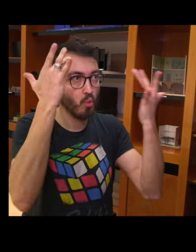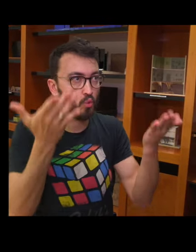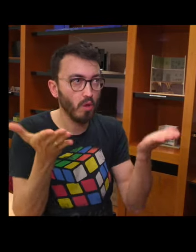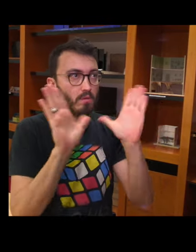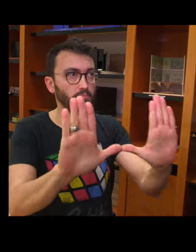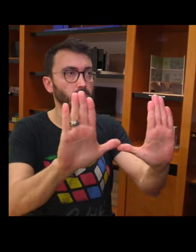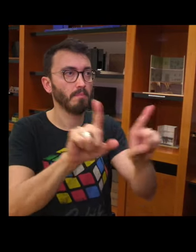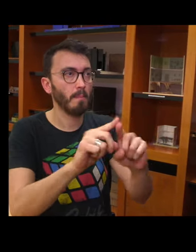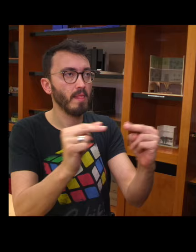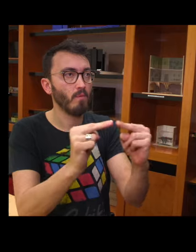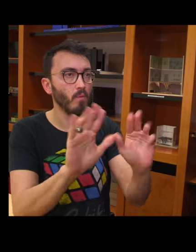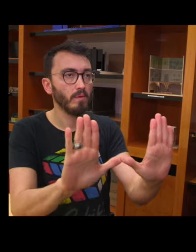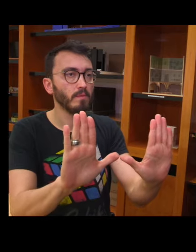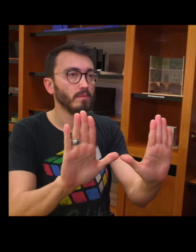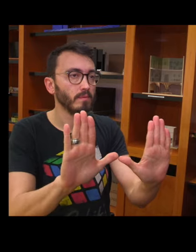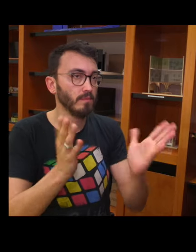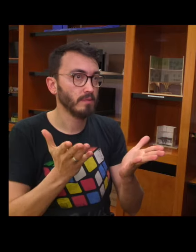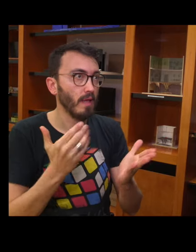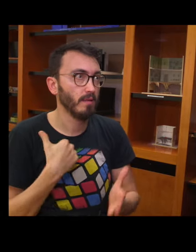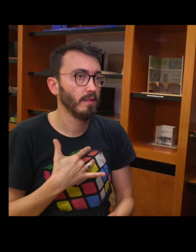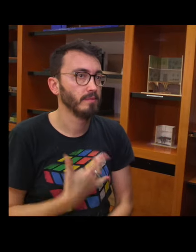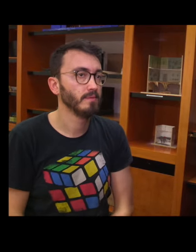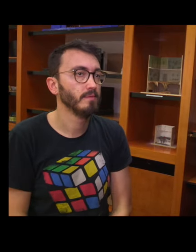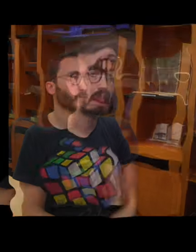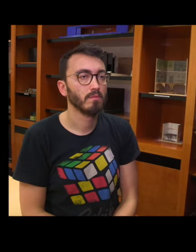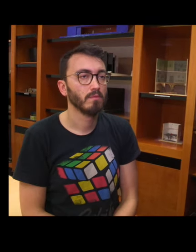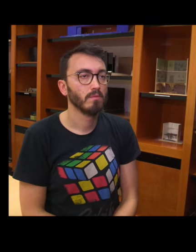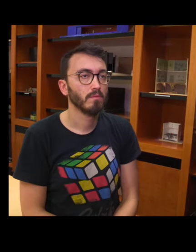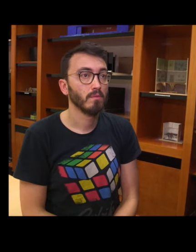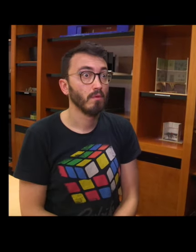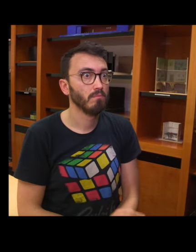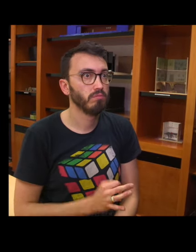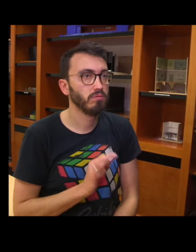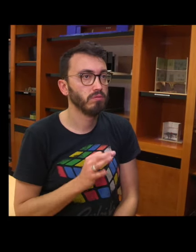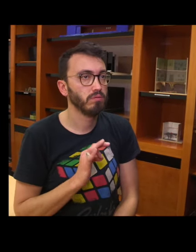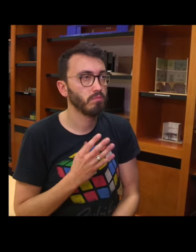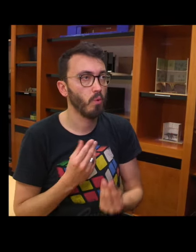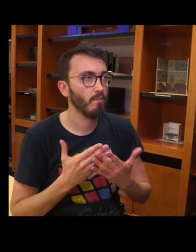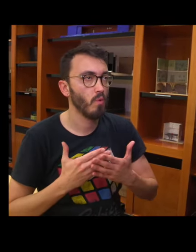de bilingue, mais pas deux langues qui se suivent, mais un ensemble qui se suit.